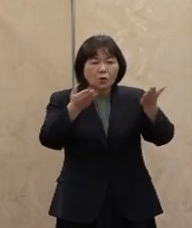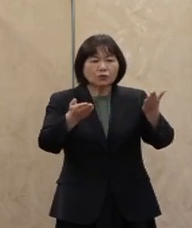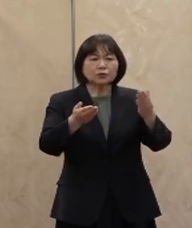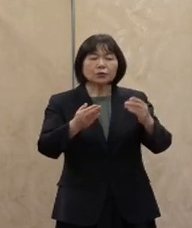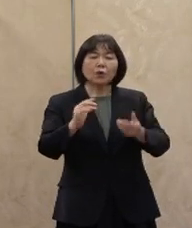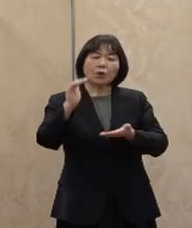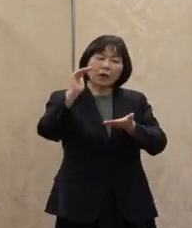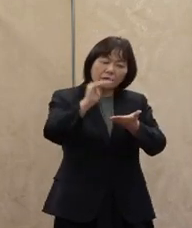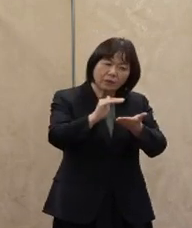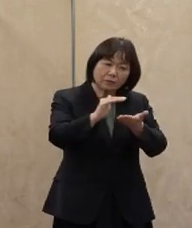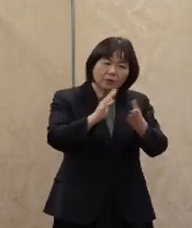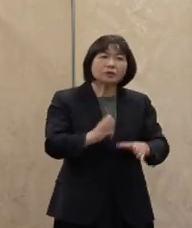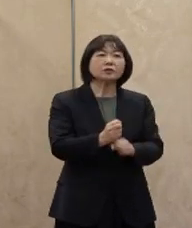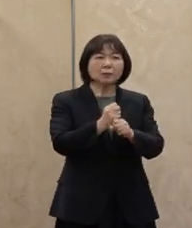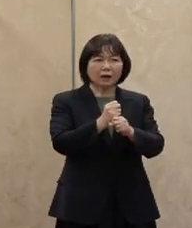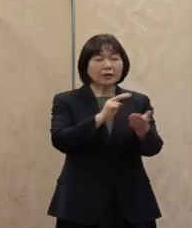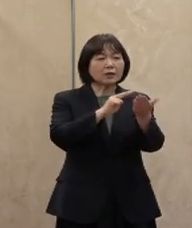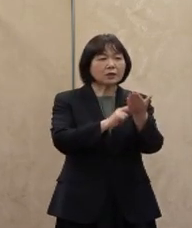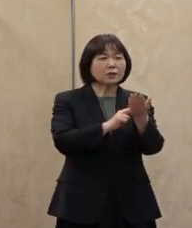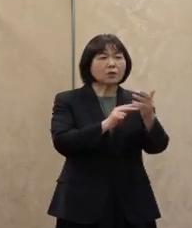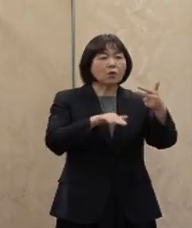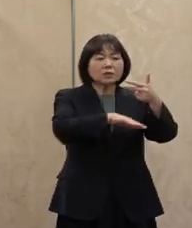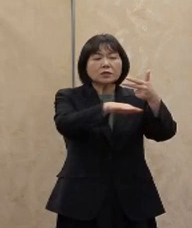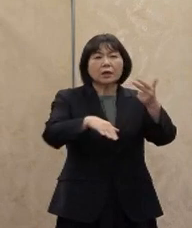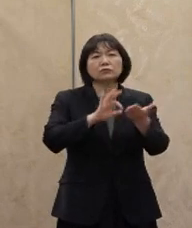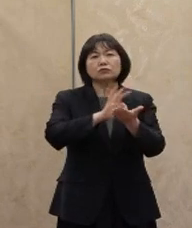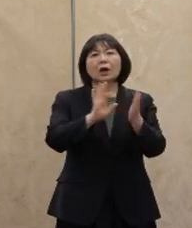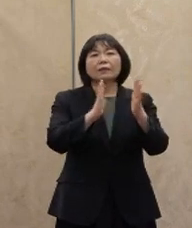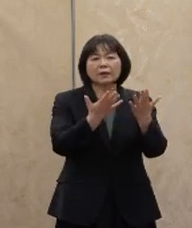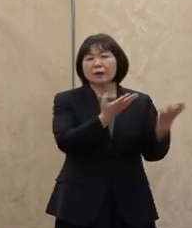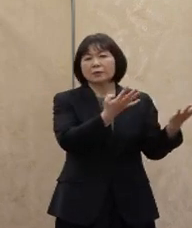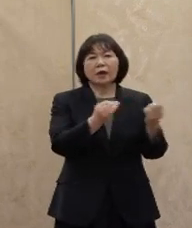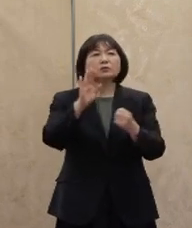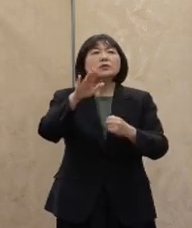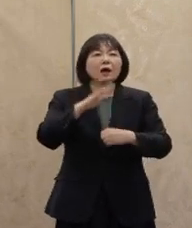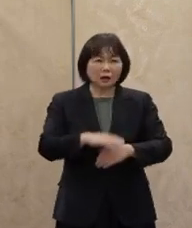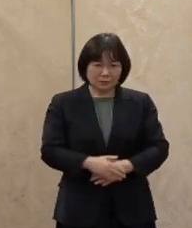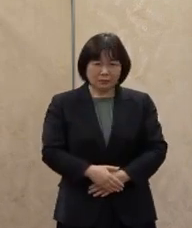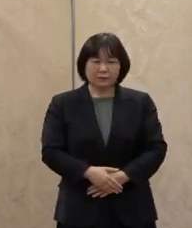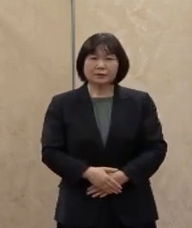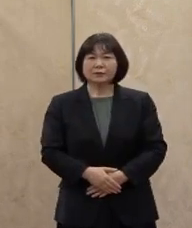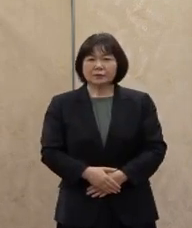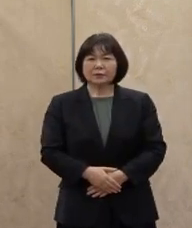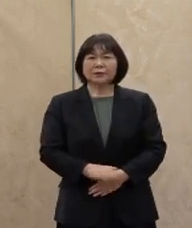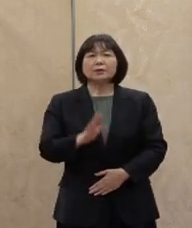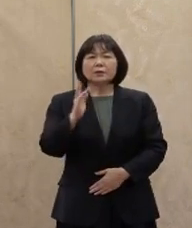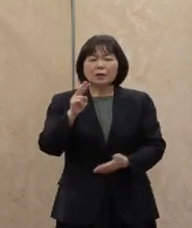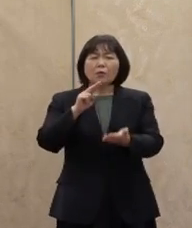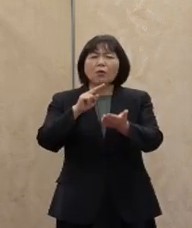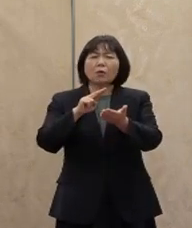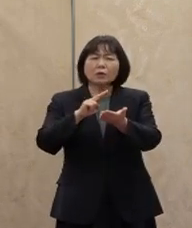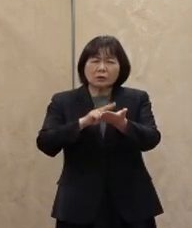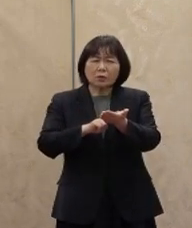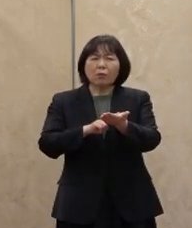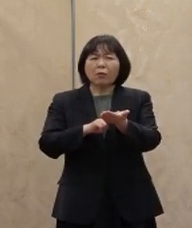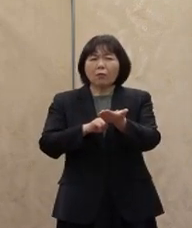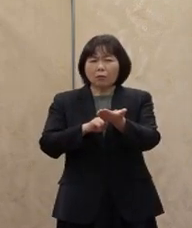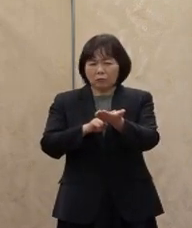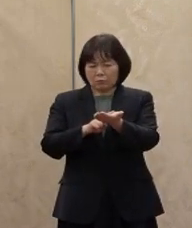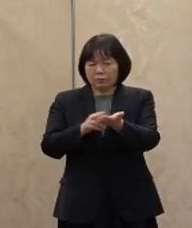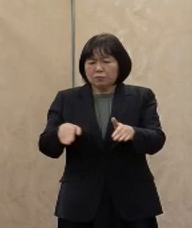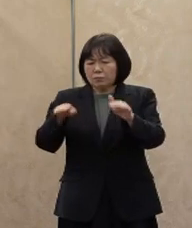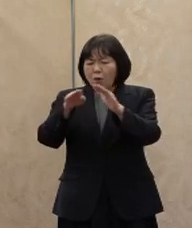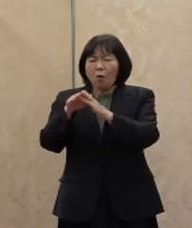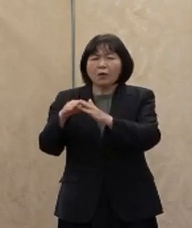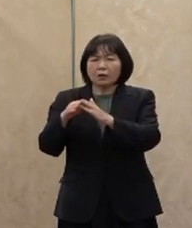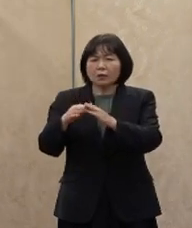医療資源としてはやっぱり使ってない部分がたくさんあるっていうことなんです。全体減ってるわけですから。でも医療崩壊の逼迫度って言われて、コロナ